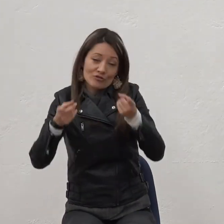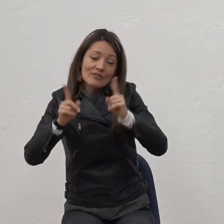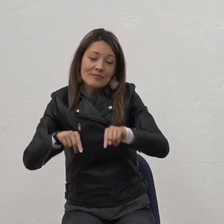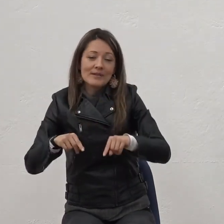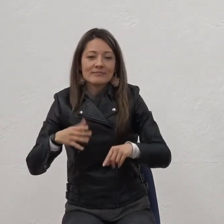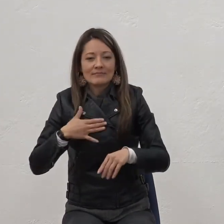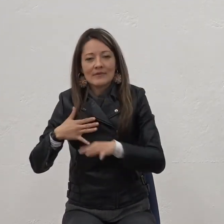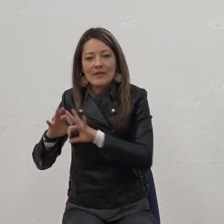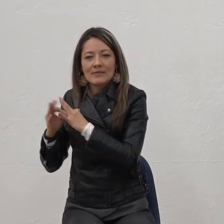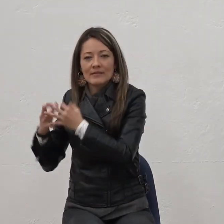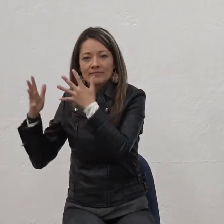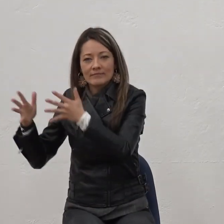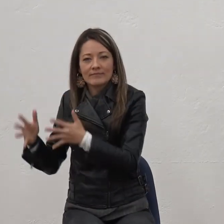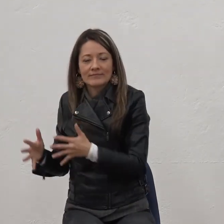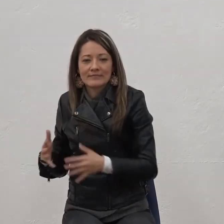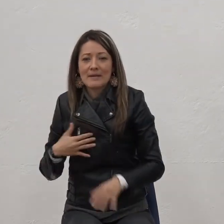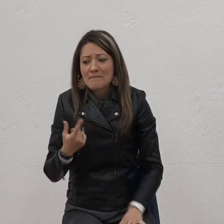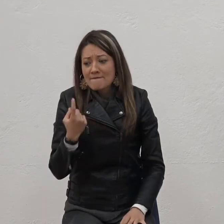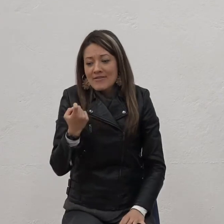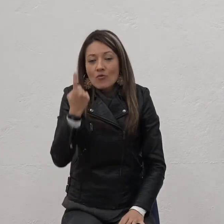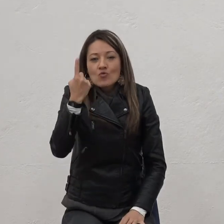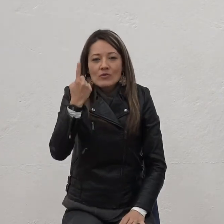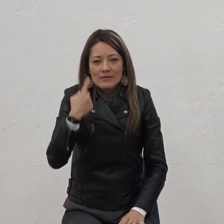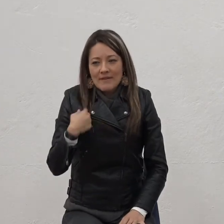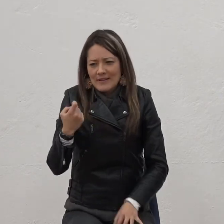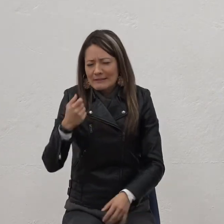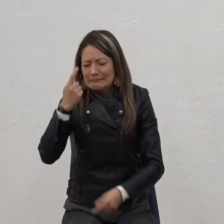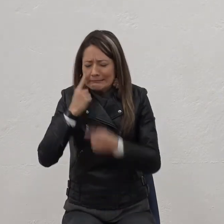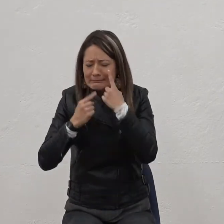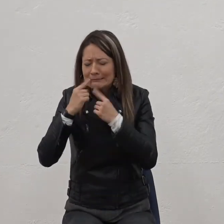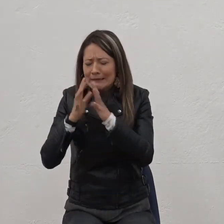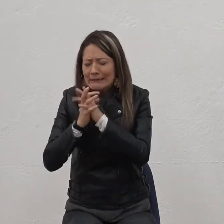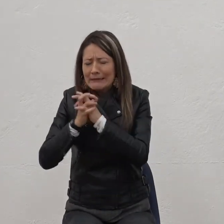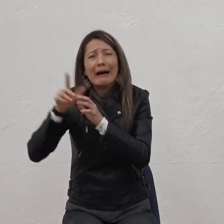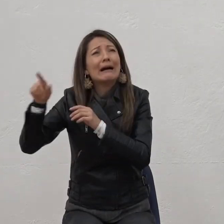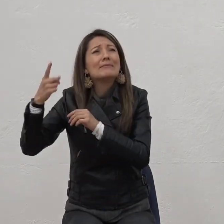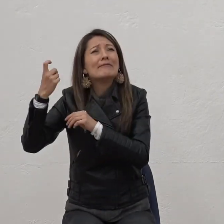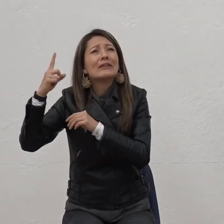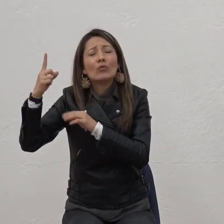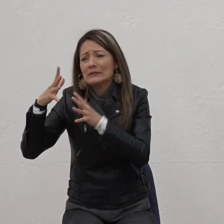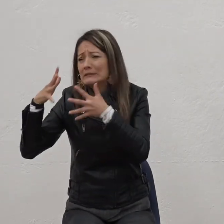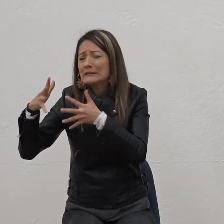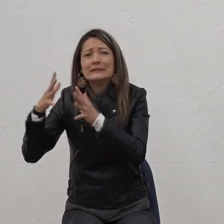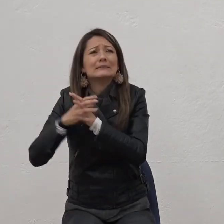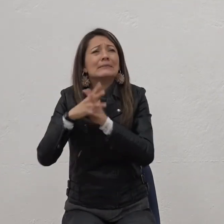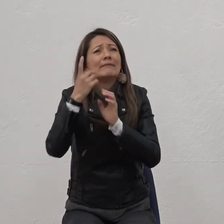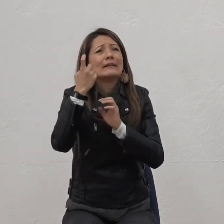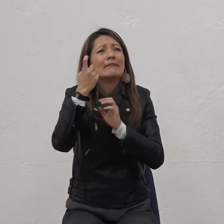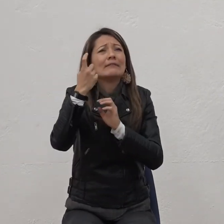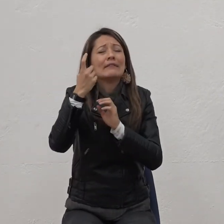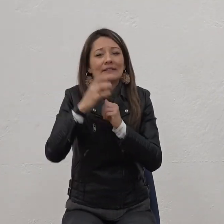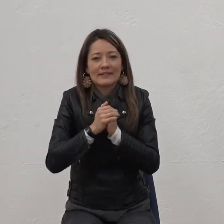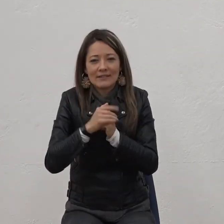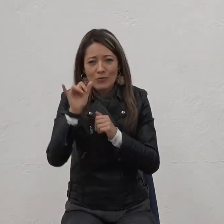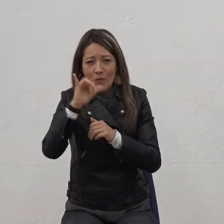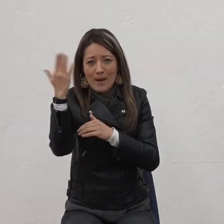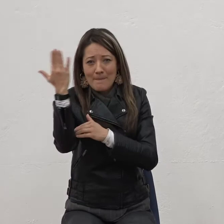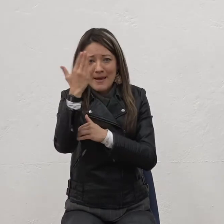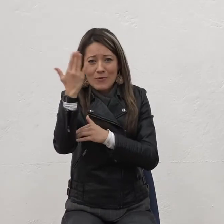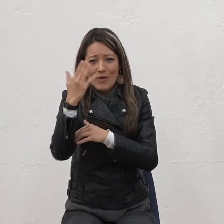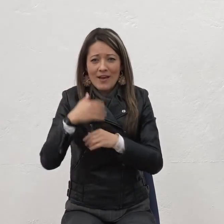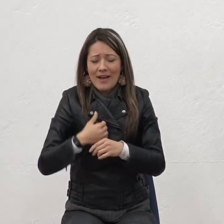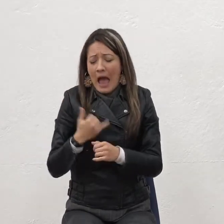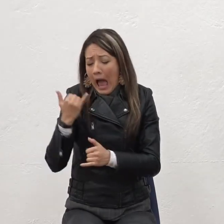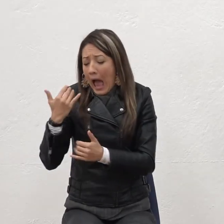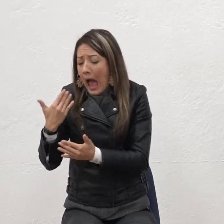mismo con la mía. Me faltaba uno y lloraba por él y yo decía, ay, me falta uno. Como el de la película, Señor,